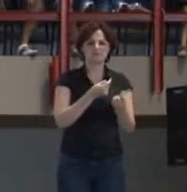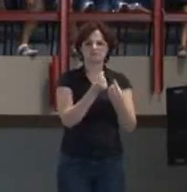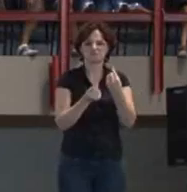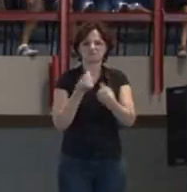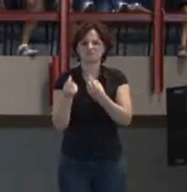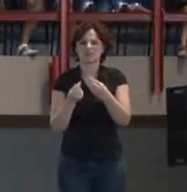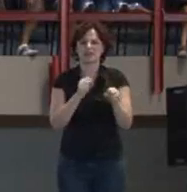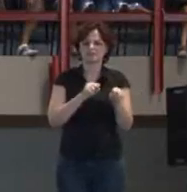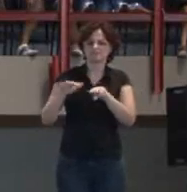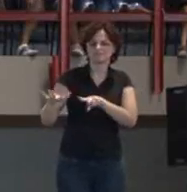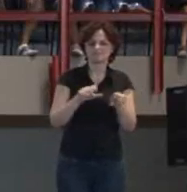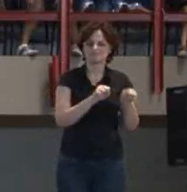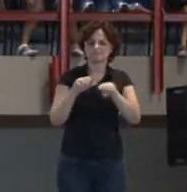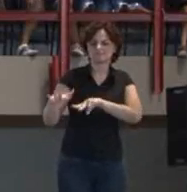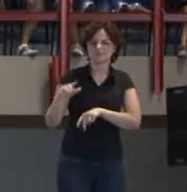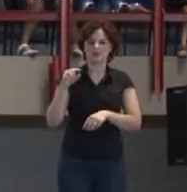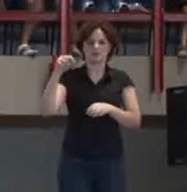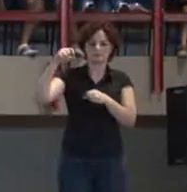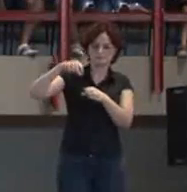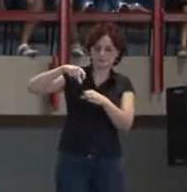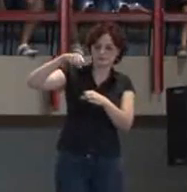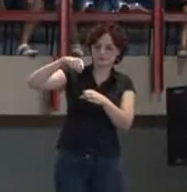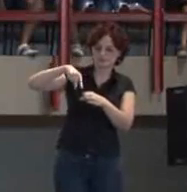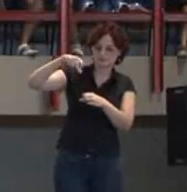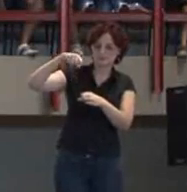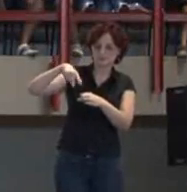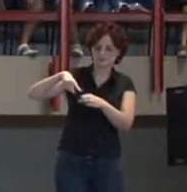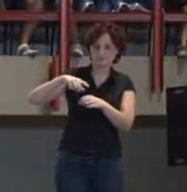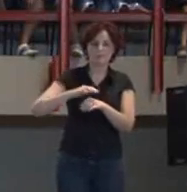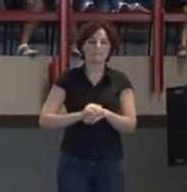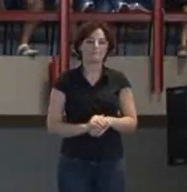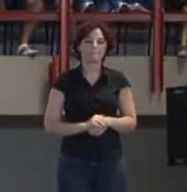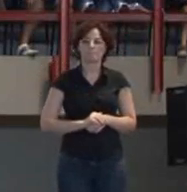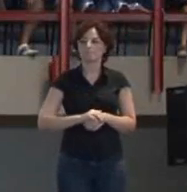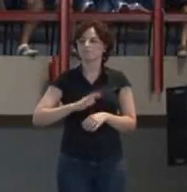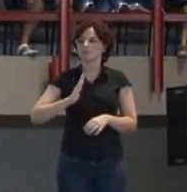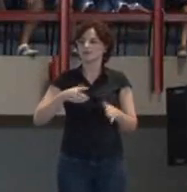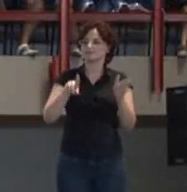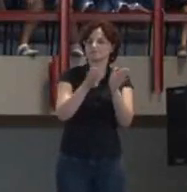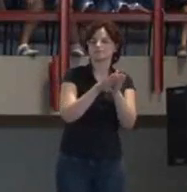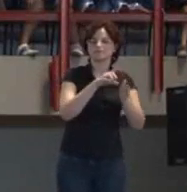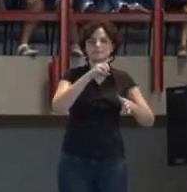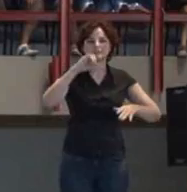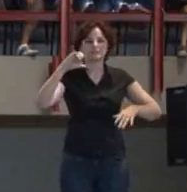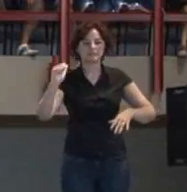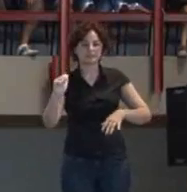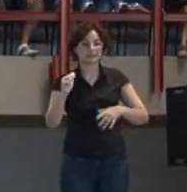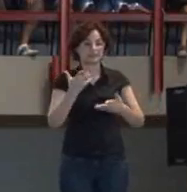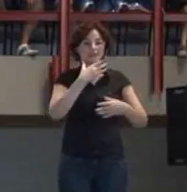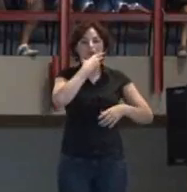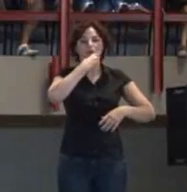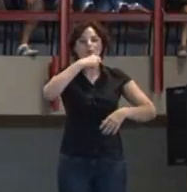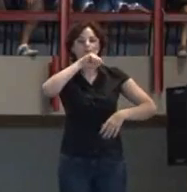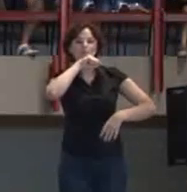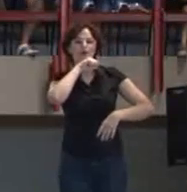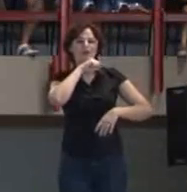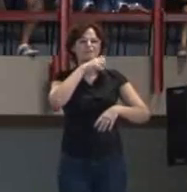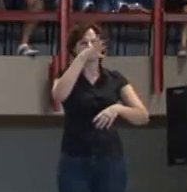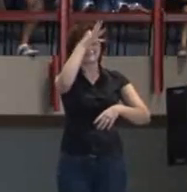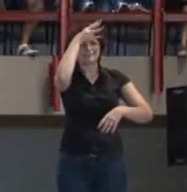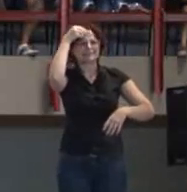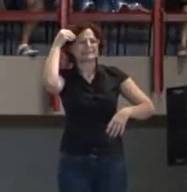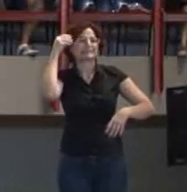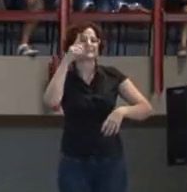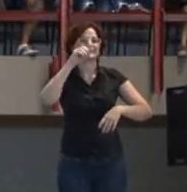enfim como for quando chega o dia entrentanto o pai esqueceu que era dia das crianças e no